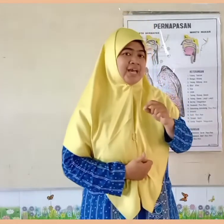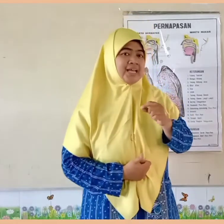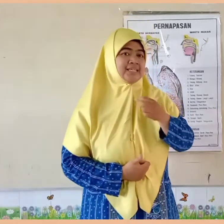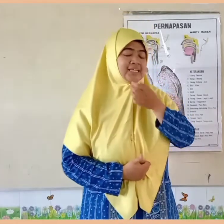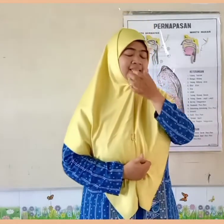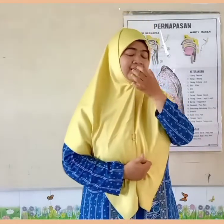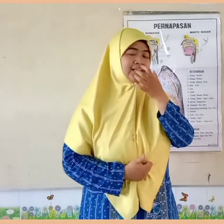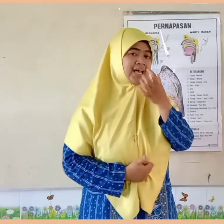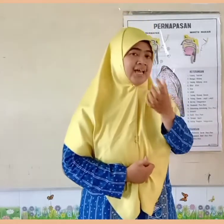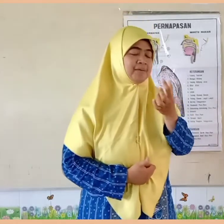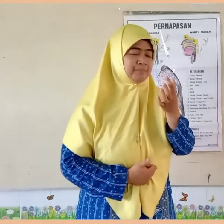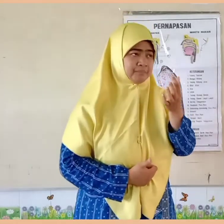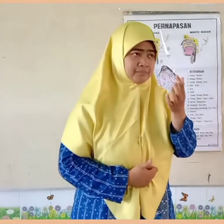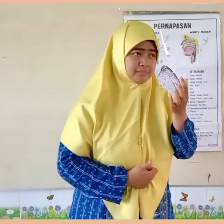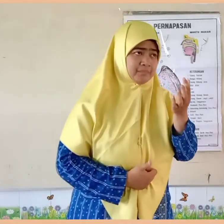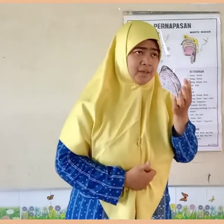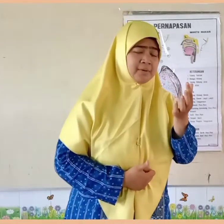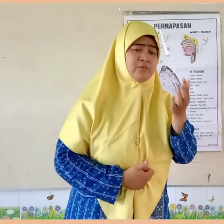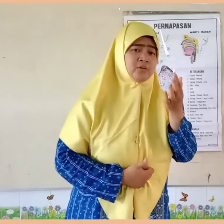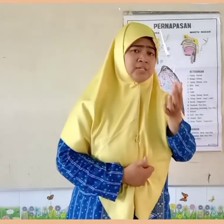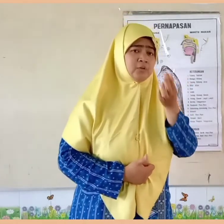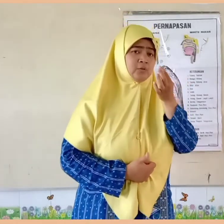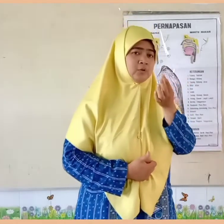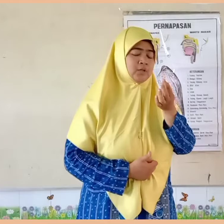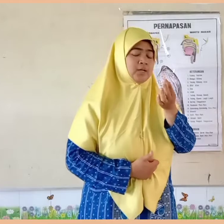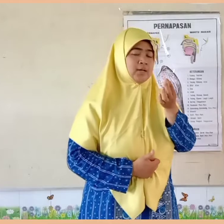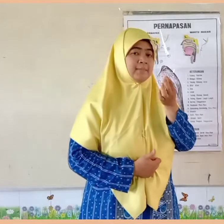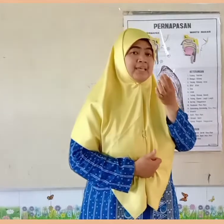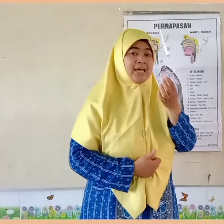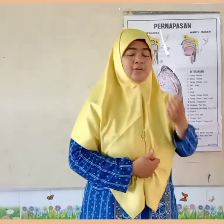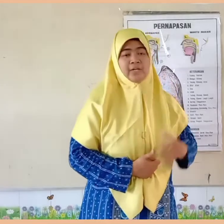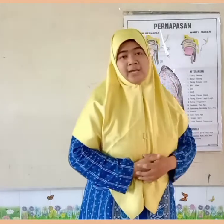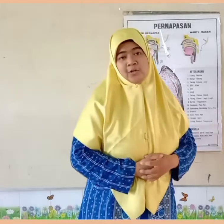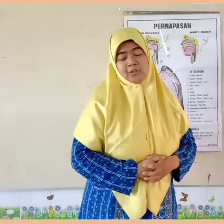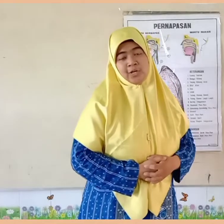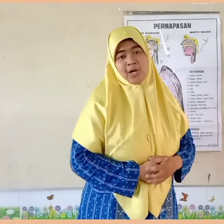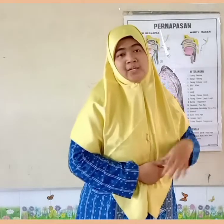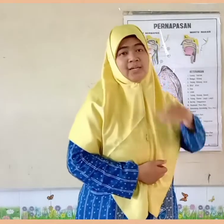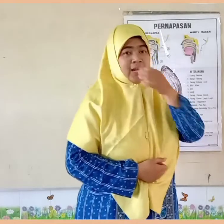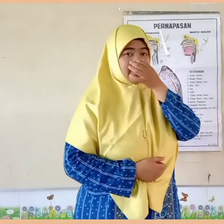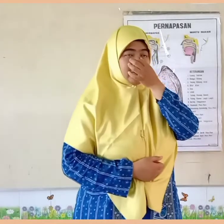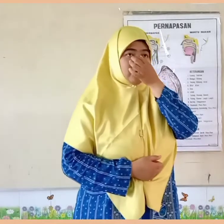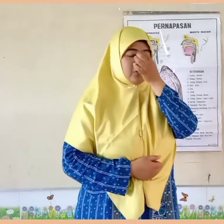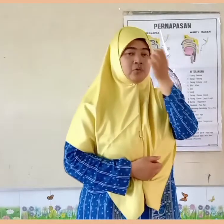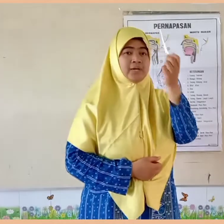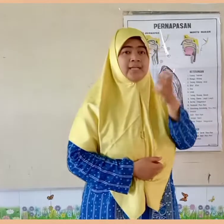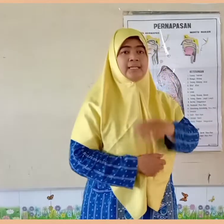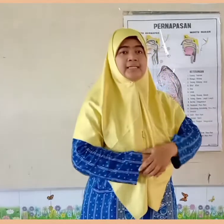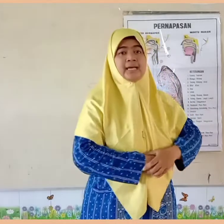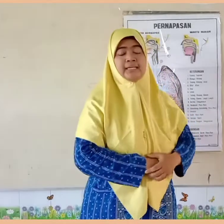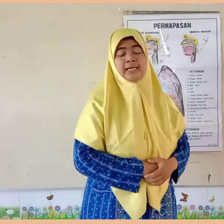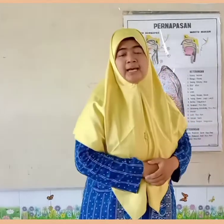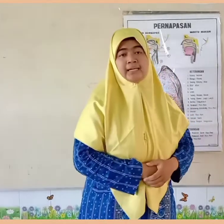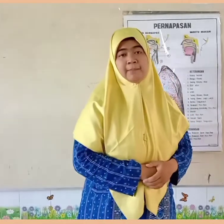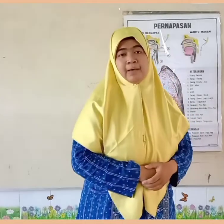kemudian selain berfungsi untuk menyaring udara yang kotor, di dalam hidung juga terjadi yang